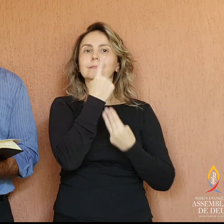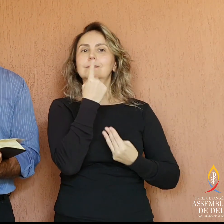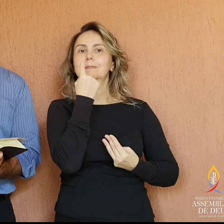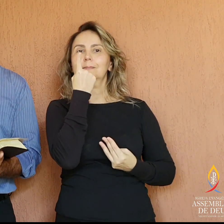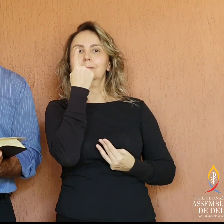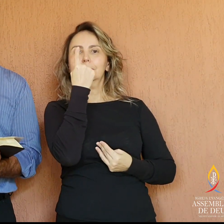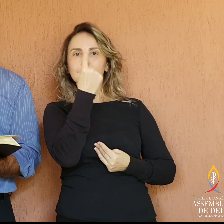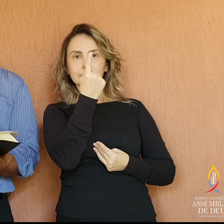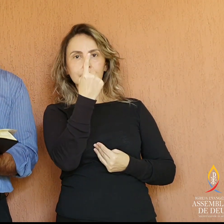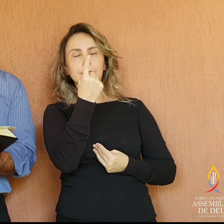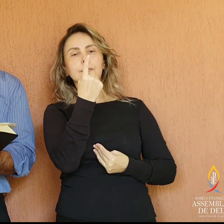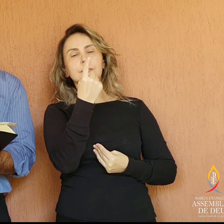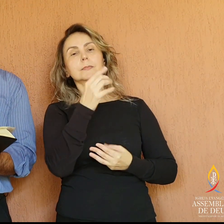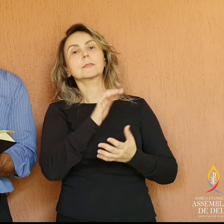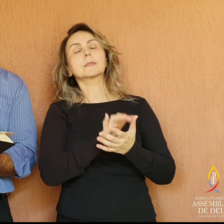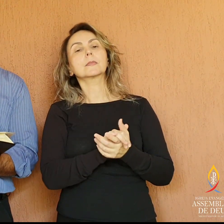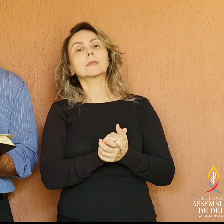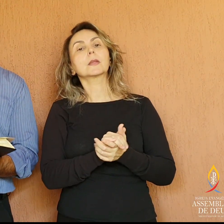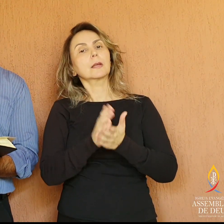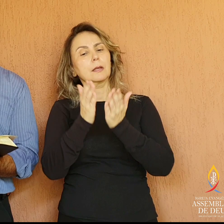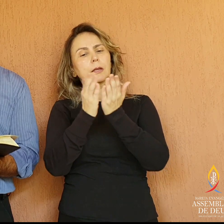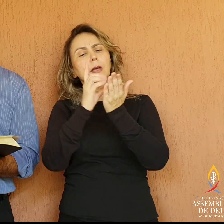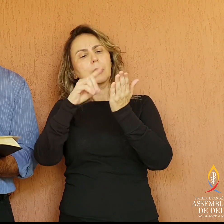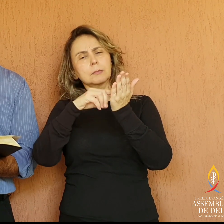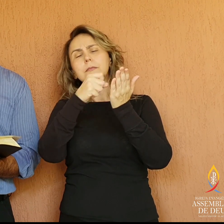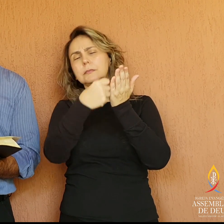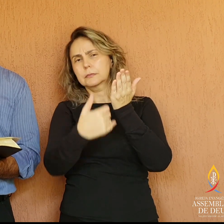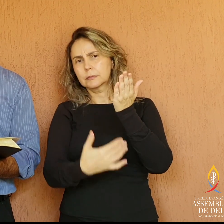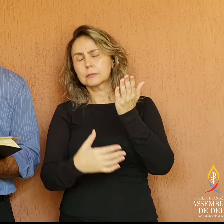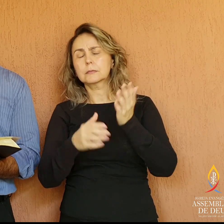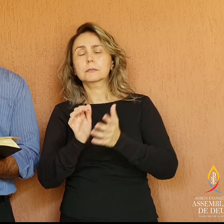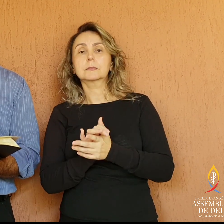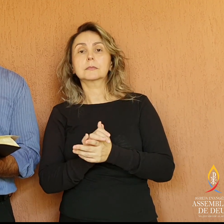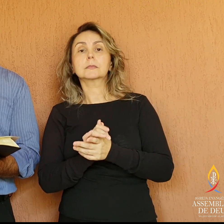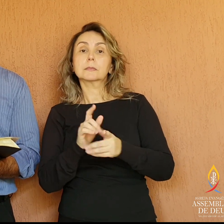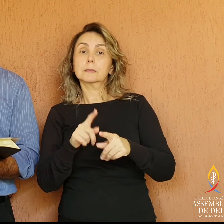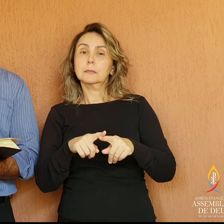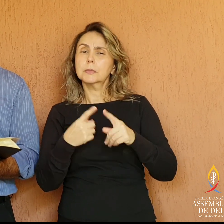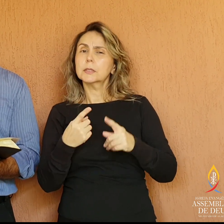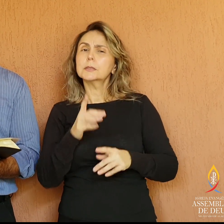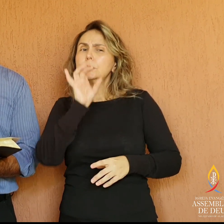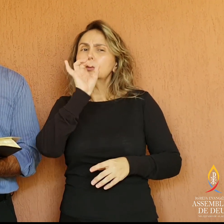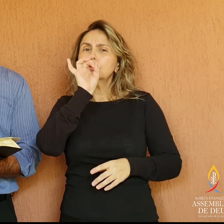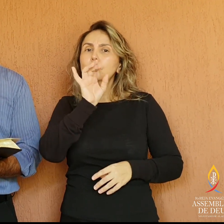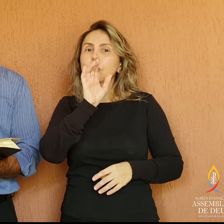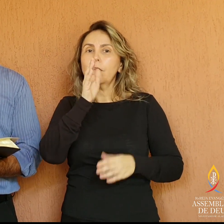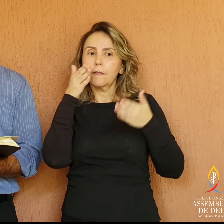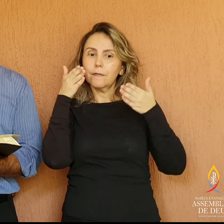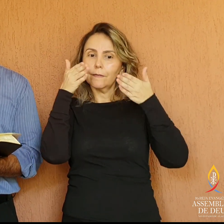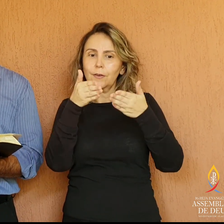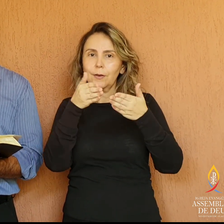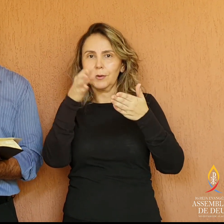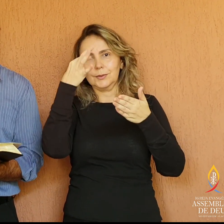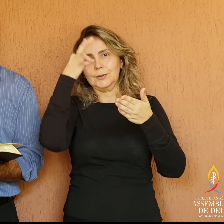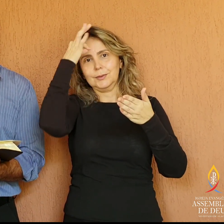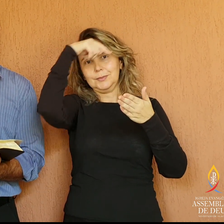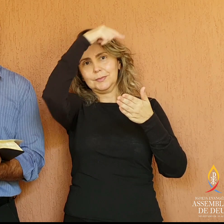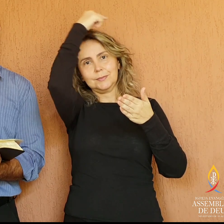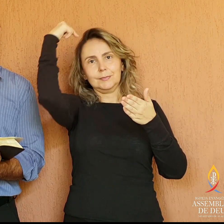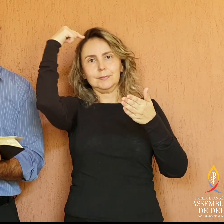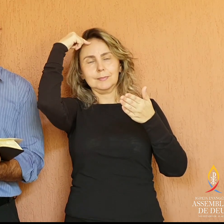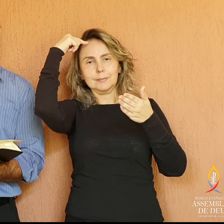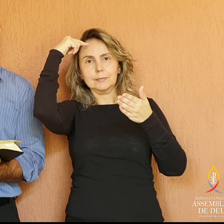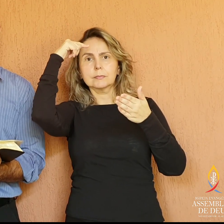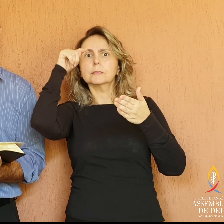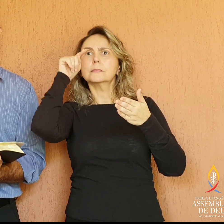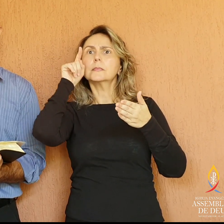a Trindade que a Bíblia fala. Mas vamos se deter aqui no Espírito Santo. Ele existe,